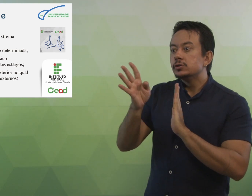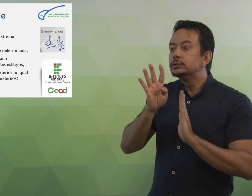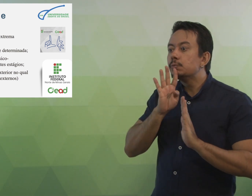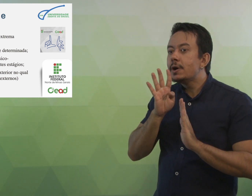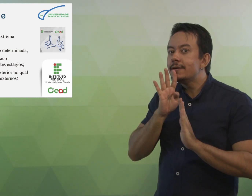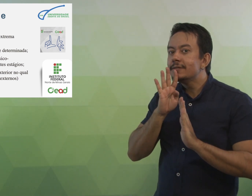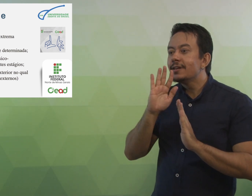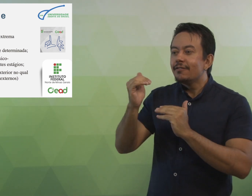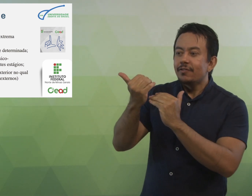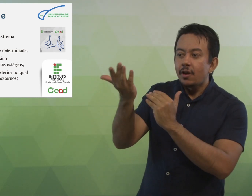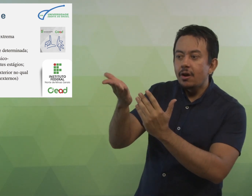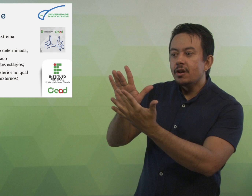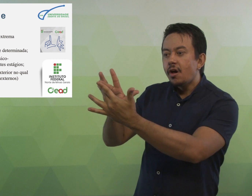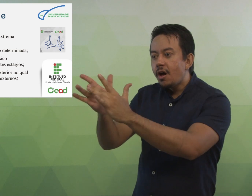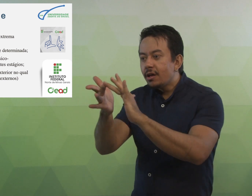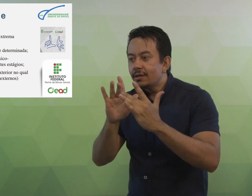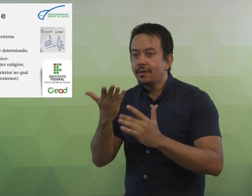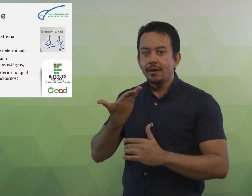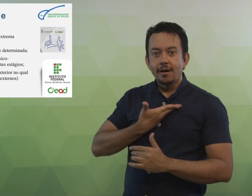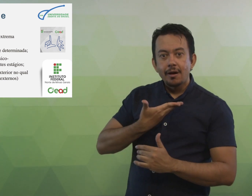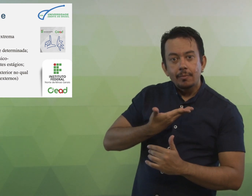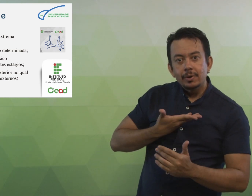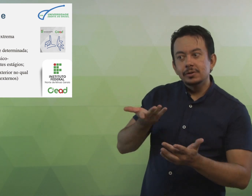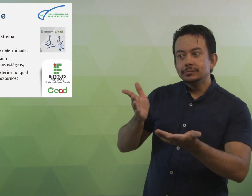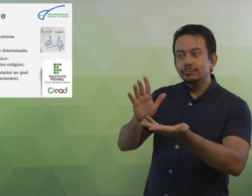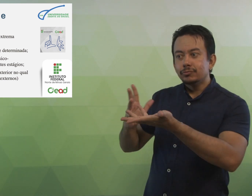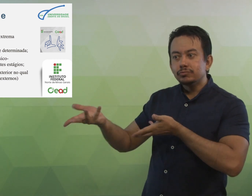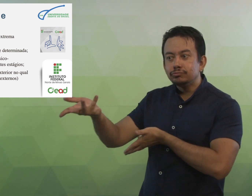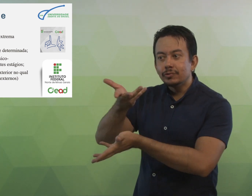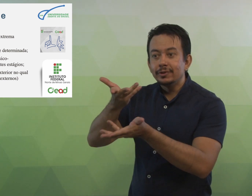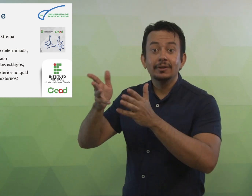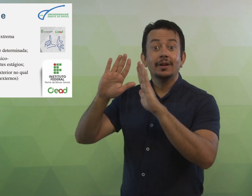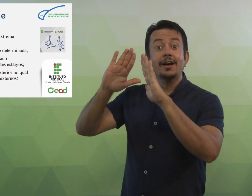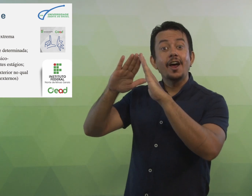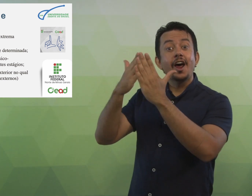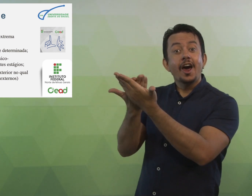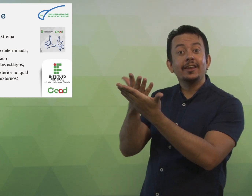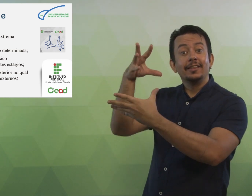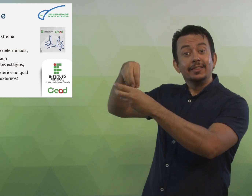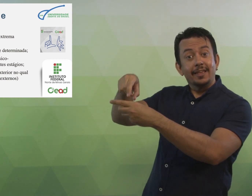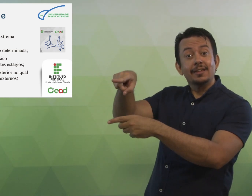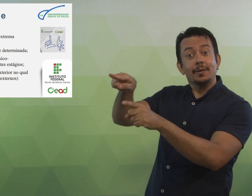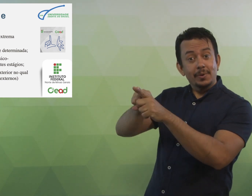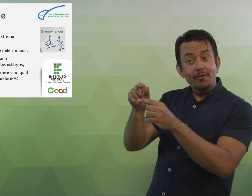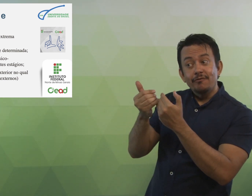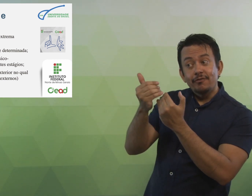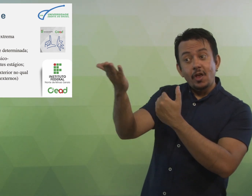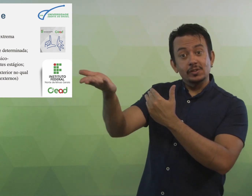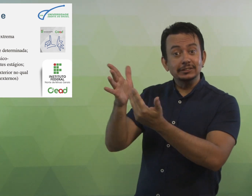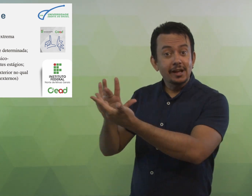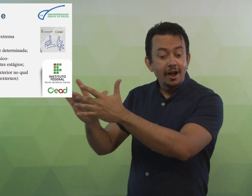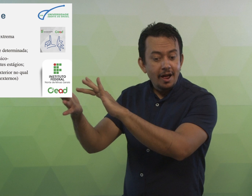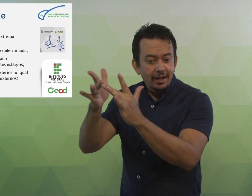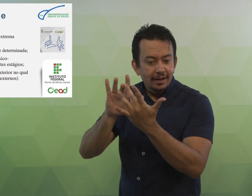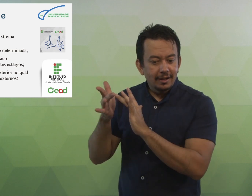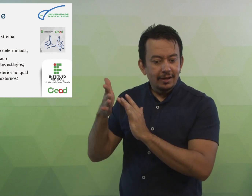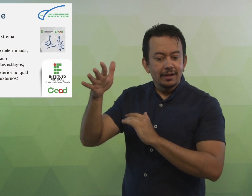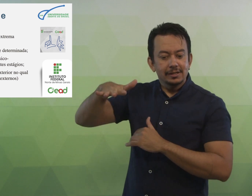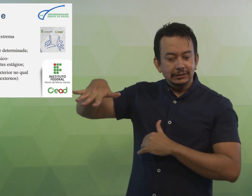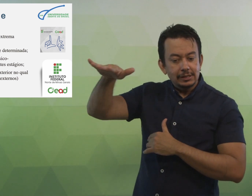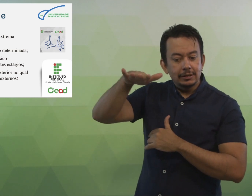ou essa pessoa, esse indivíduo, ele está inserido, as pessoas que ela encontra fora do seu meio ali